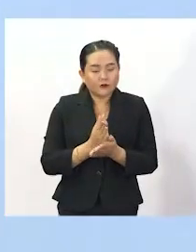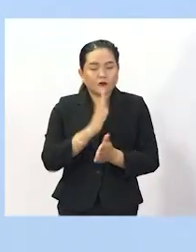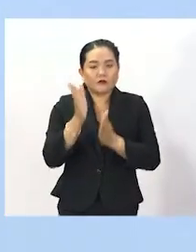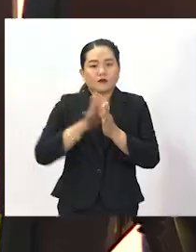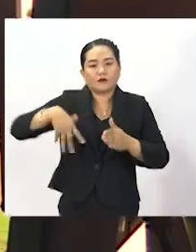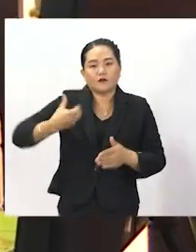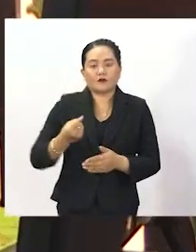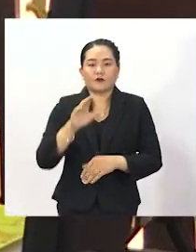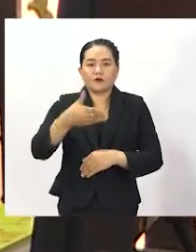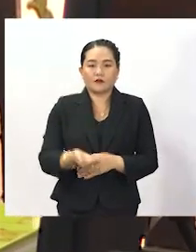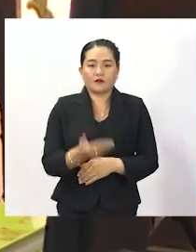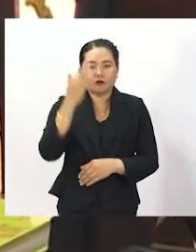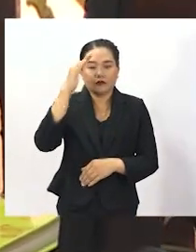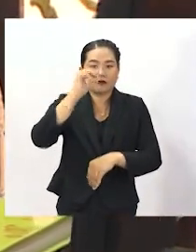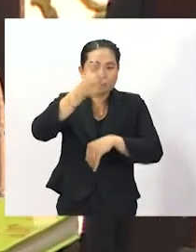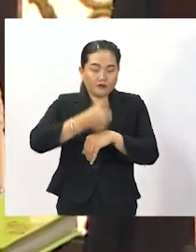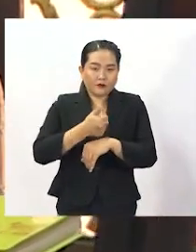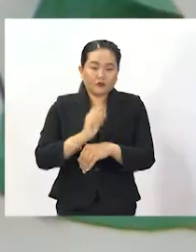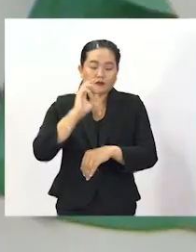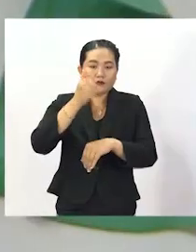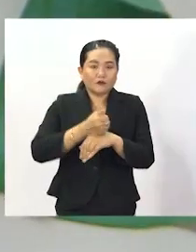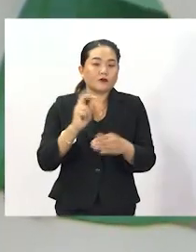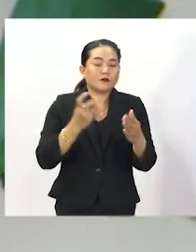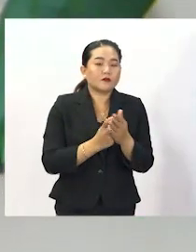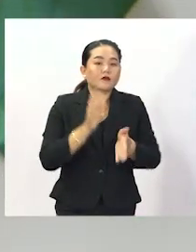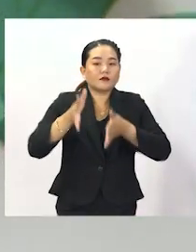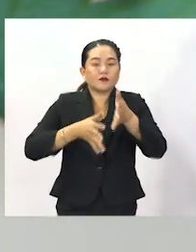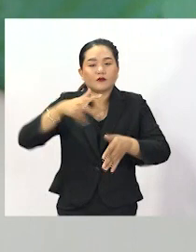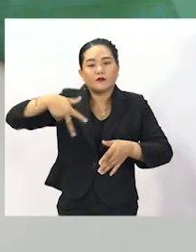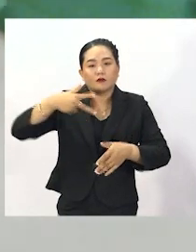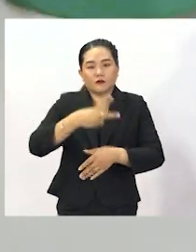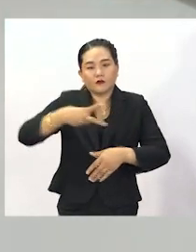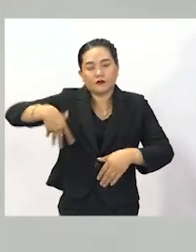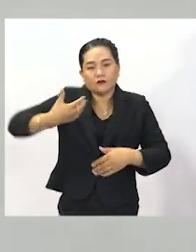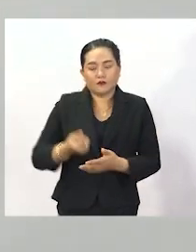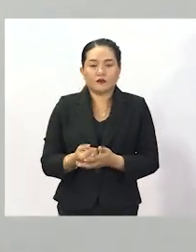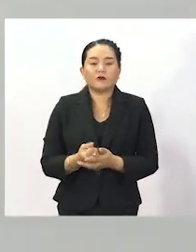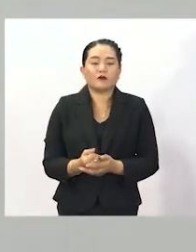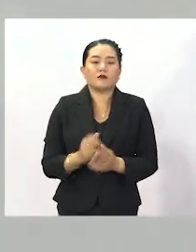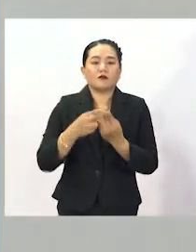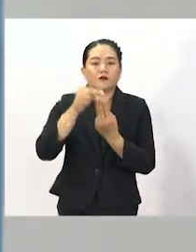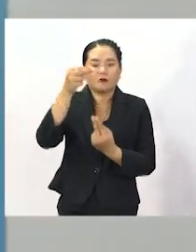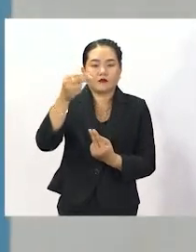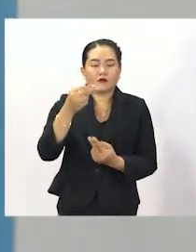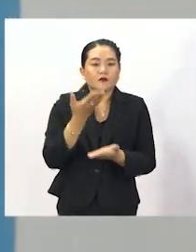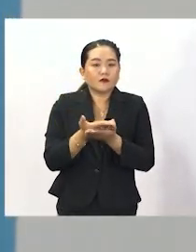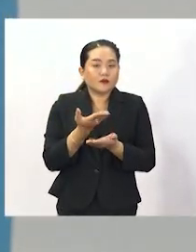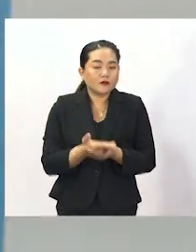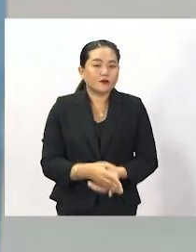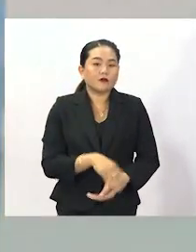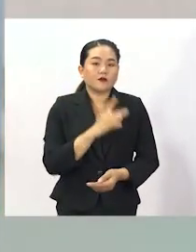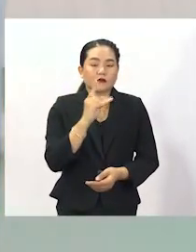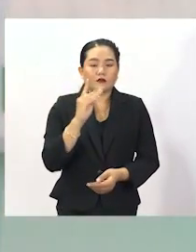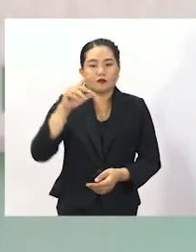ម្ពុជាបច្ចុប្បន្នលោកស្រីជាប្រធានគម្រោងភាសាសញ្ញាកម្ពុជានៃកម្មវិធីអភិវឌ្ឍមនុស្សថ្លង់ឬហៅកាត់ថា